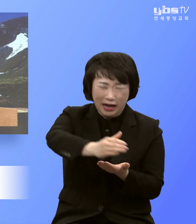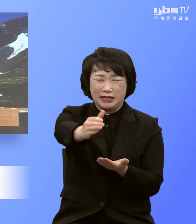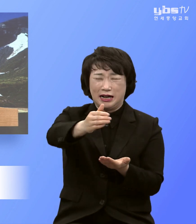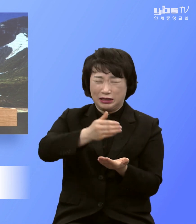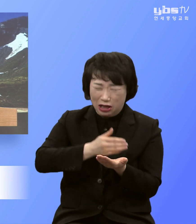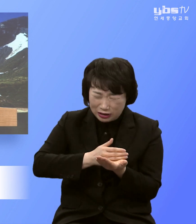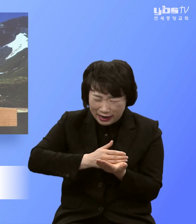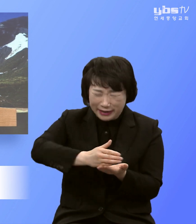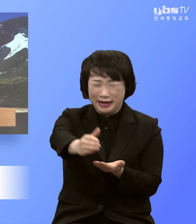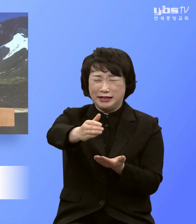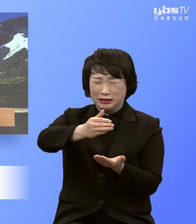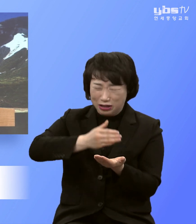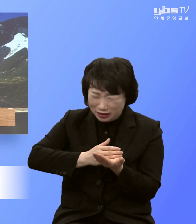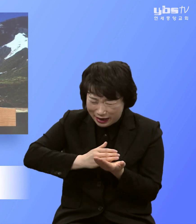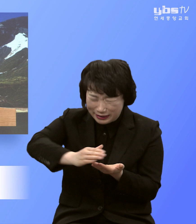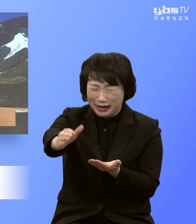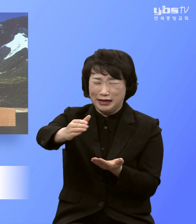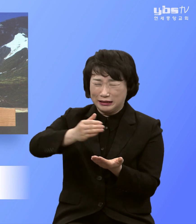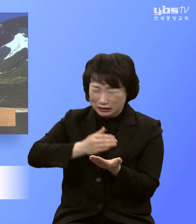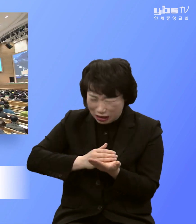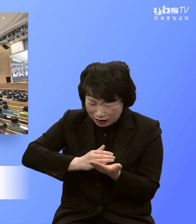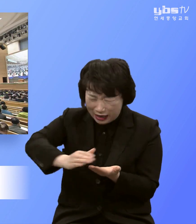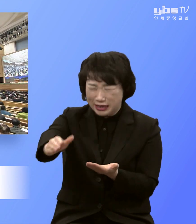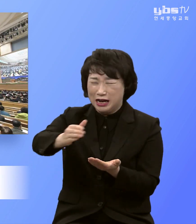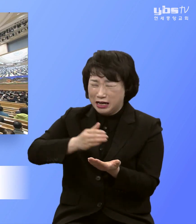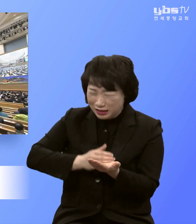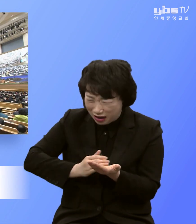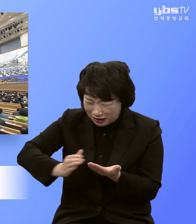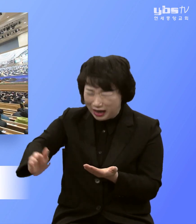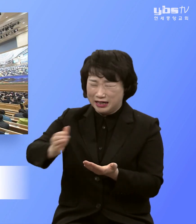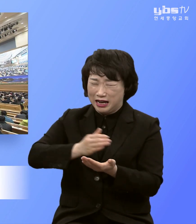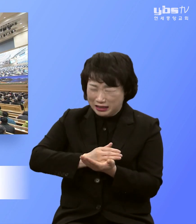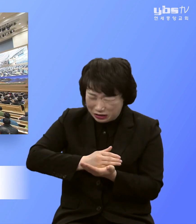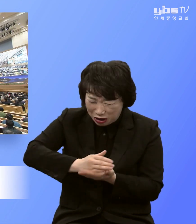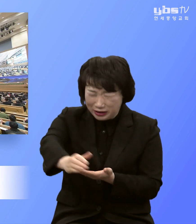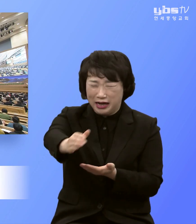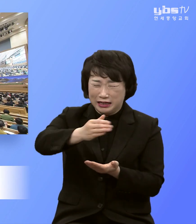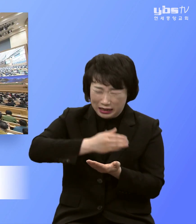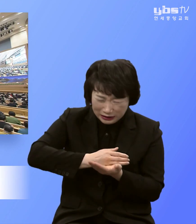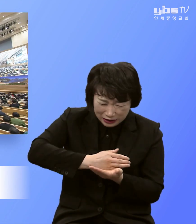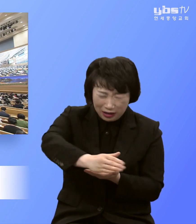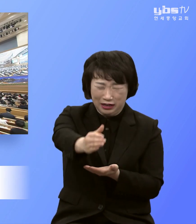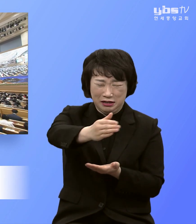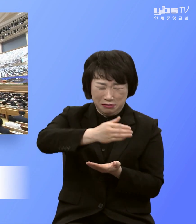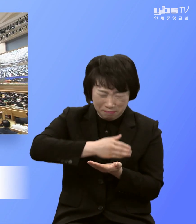떠나가라 떠나가라 떠나가라 떠나가라 떠나가라